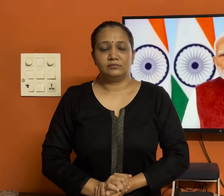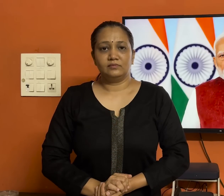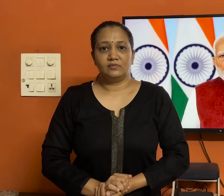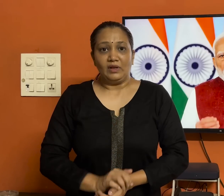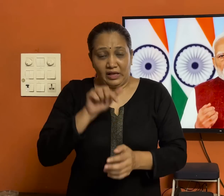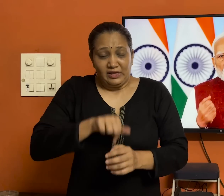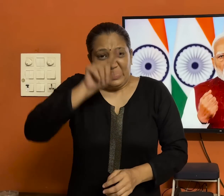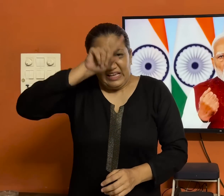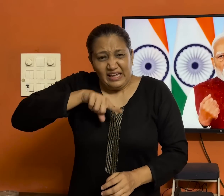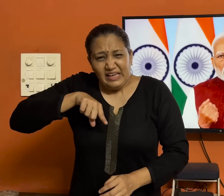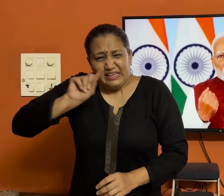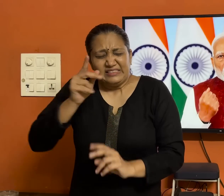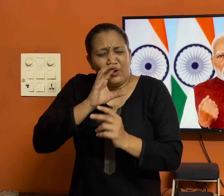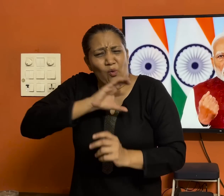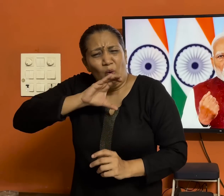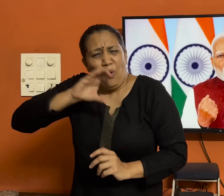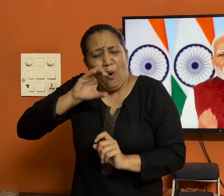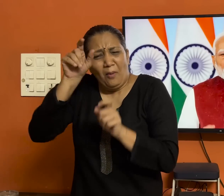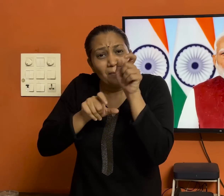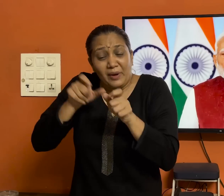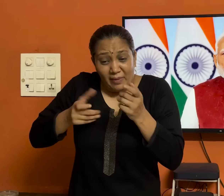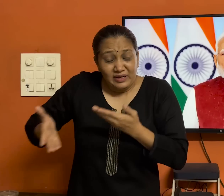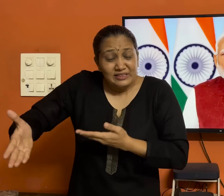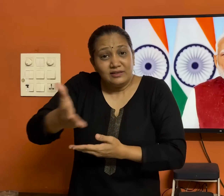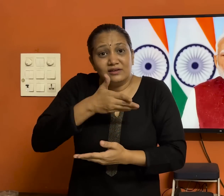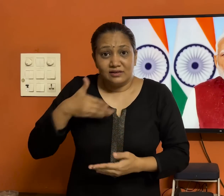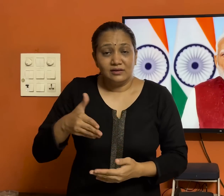ये देश के कोटि कोटि लोगों की